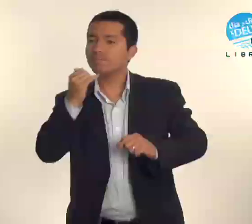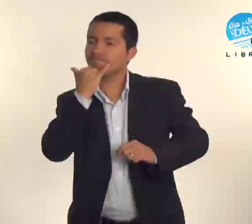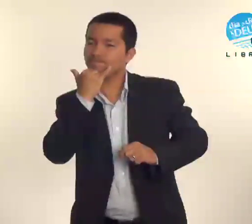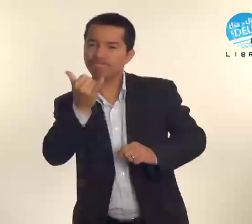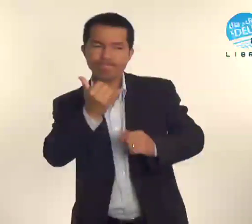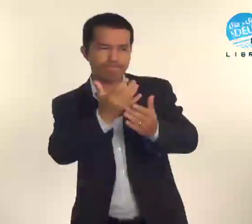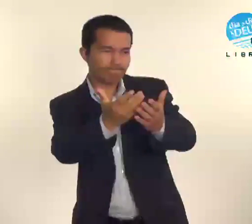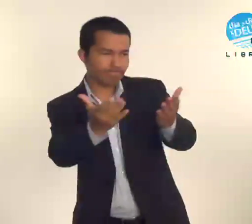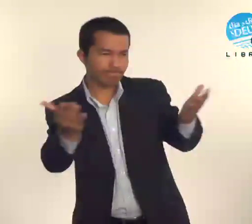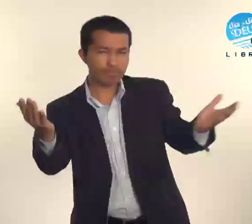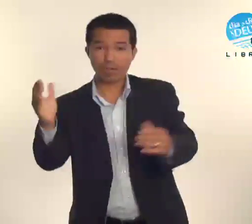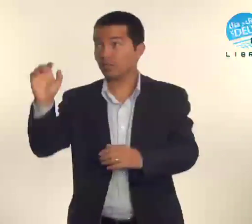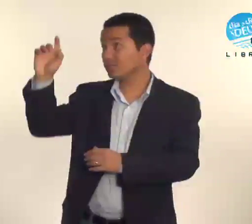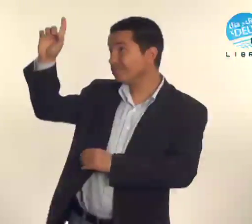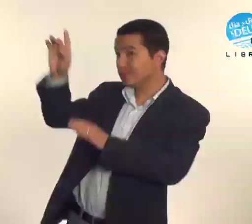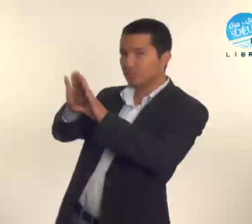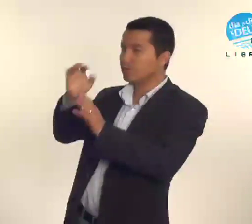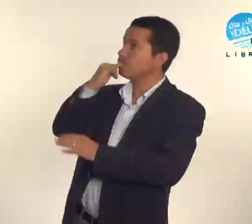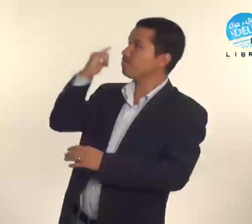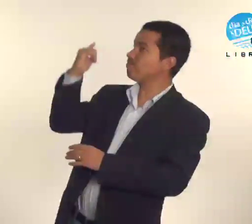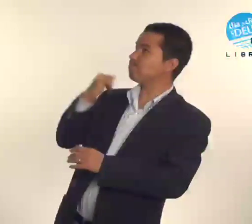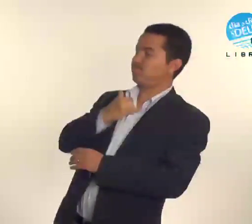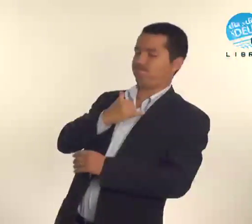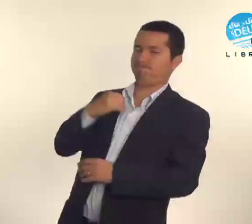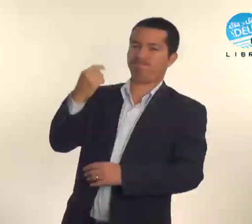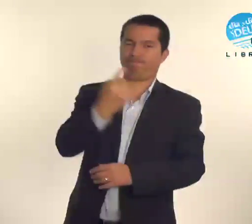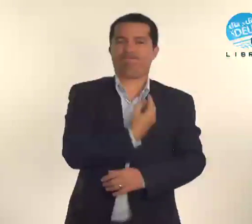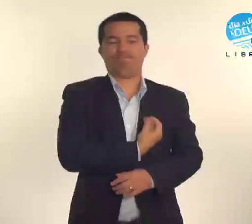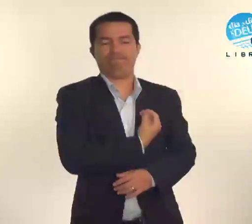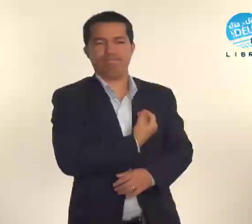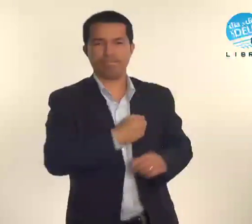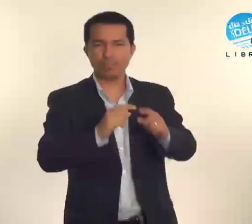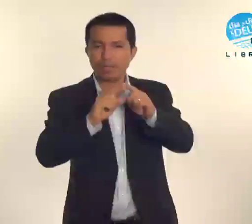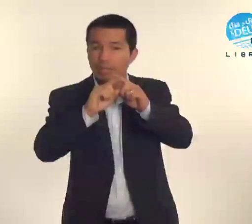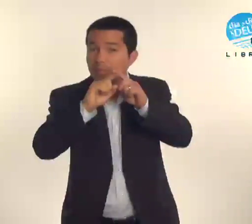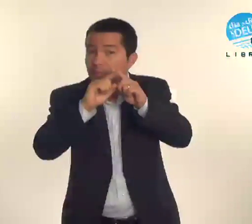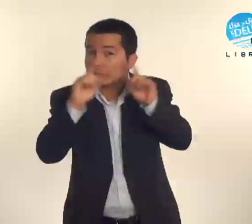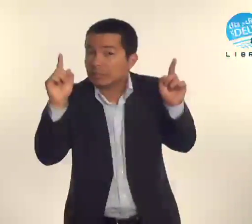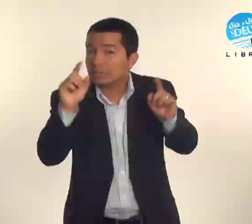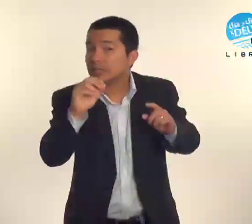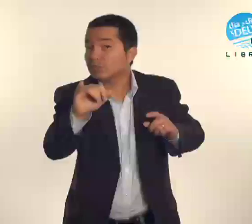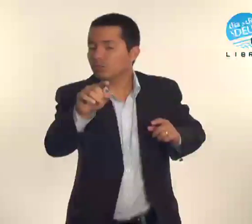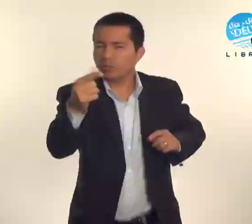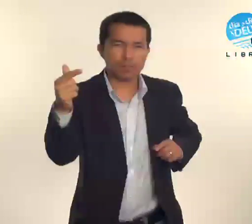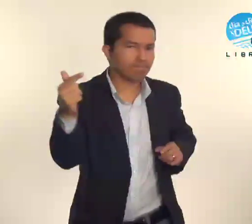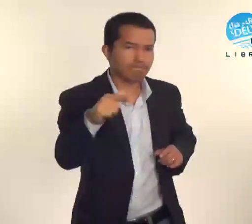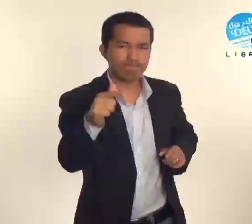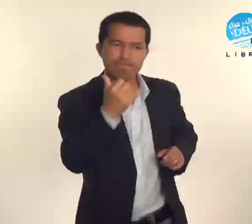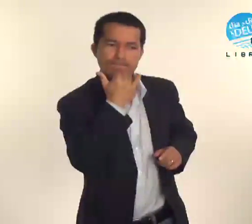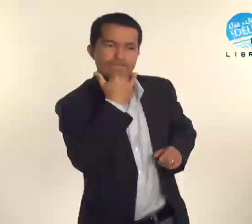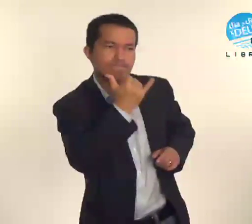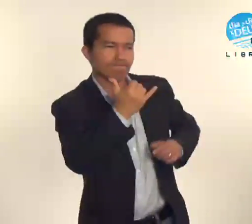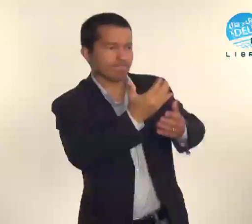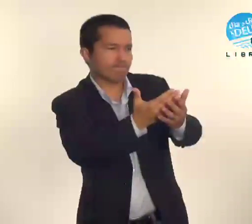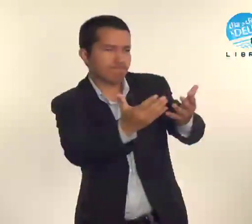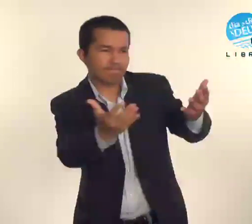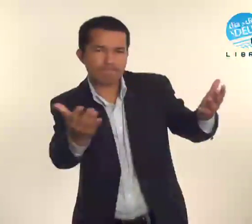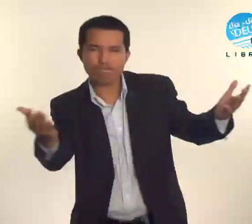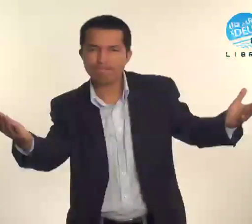o Pai Celestial também lhes perdoará. Mas se não perdoarem uns